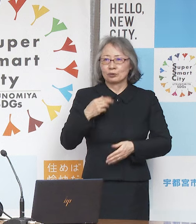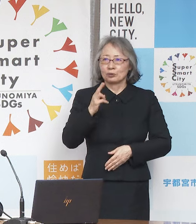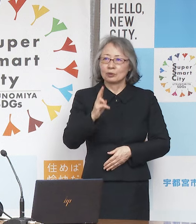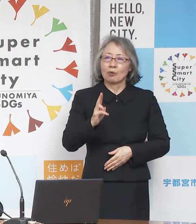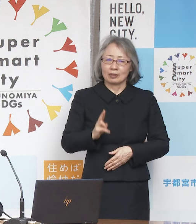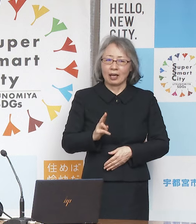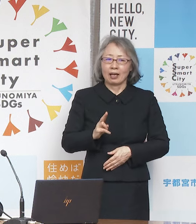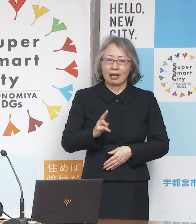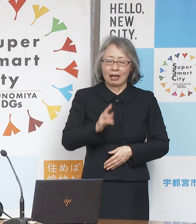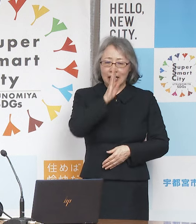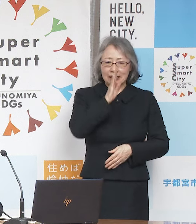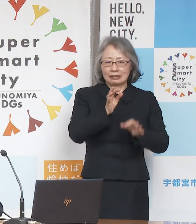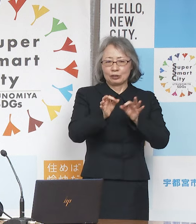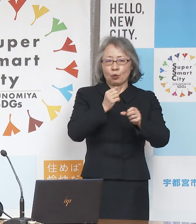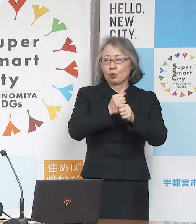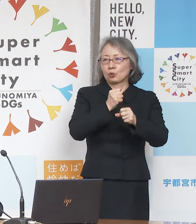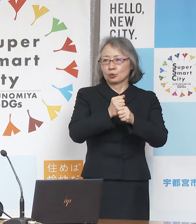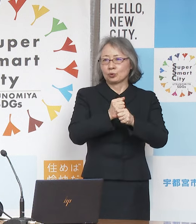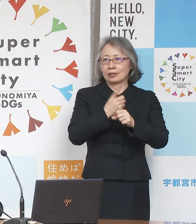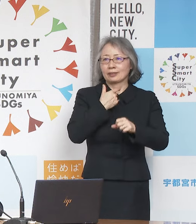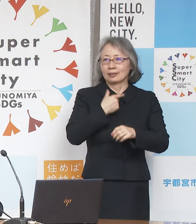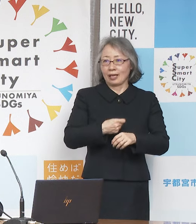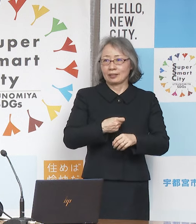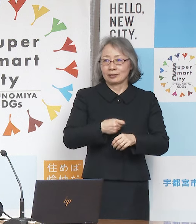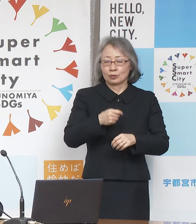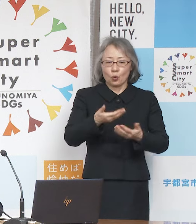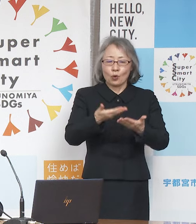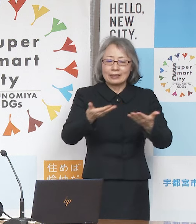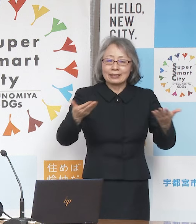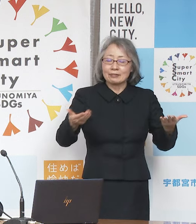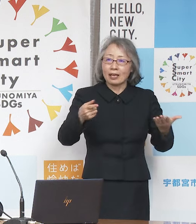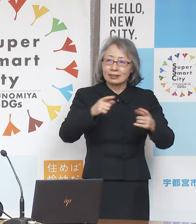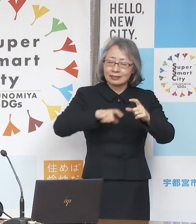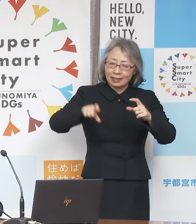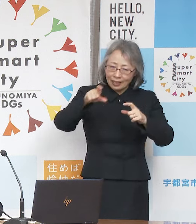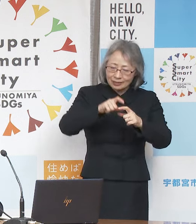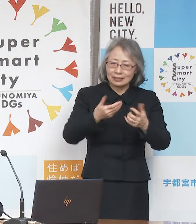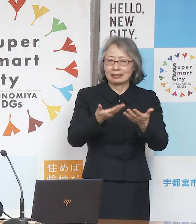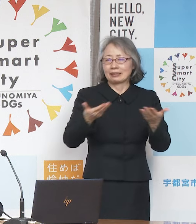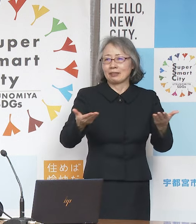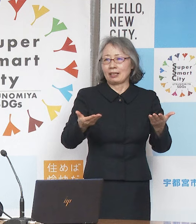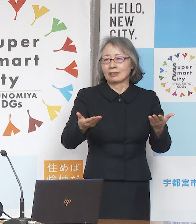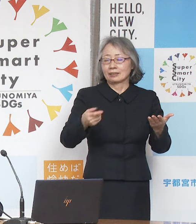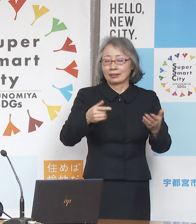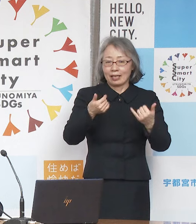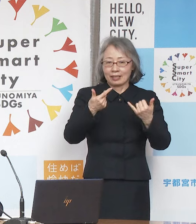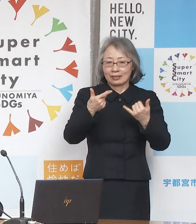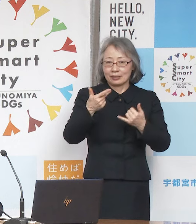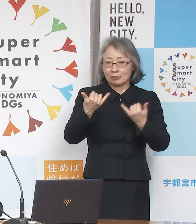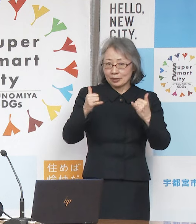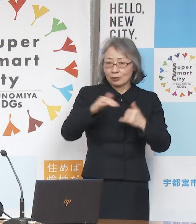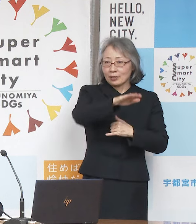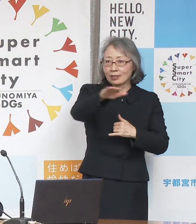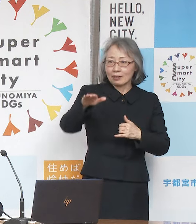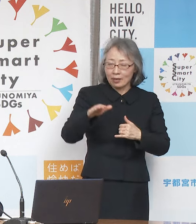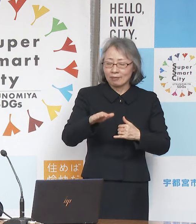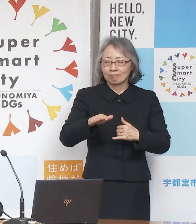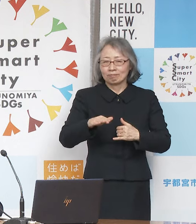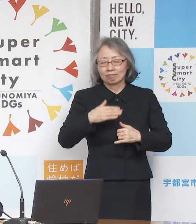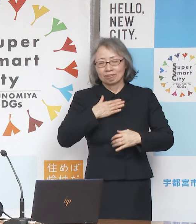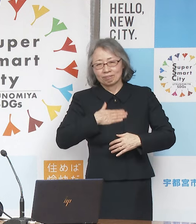いうま市場を作っていくためにはこの2というのをさらに高めていってえ市民の皆様方にもえ